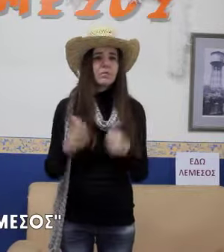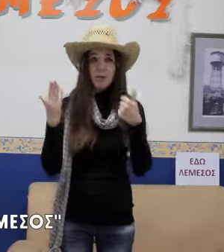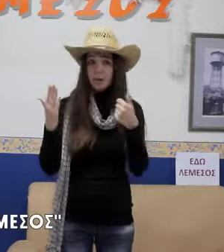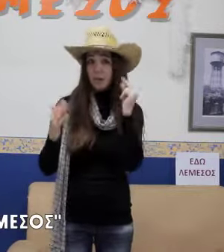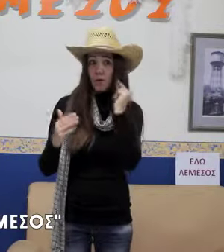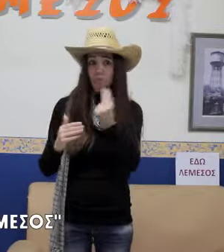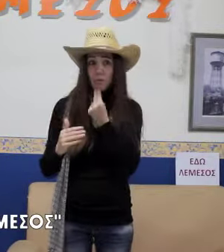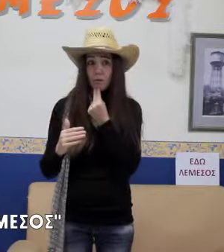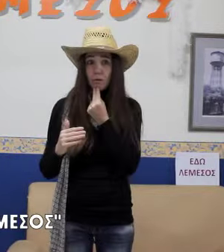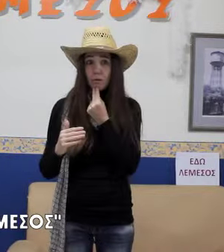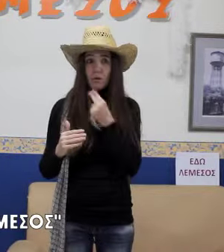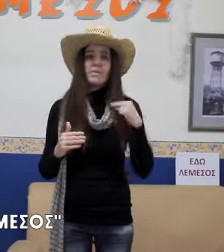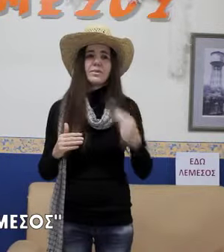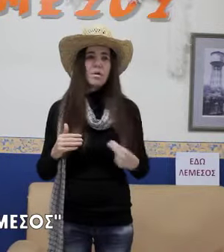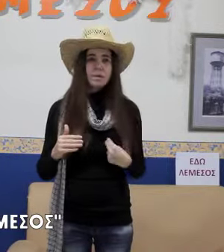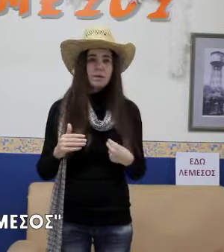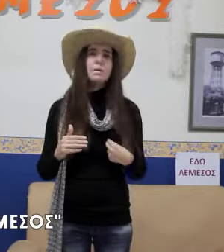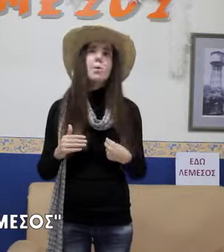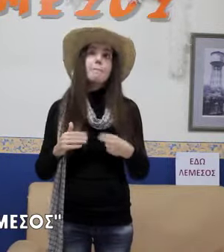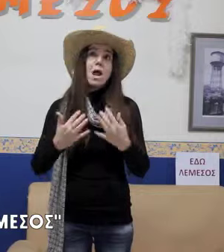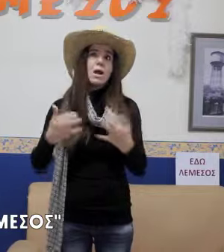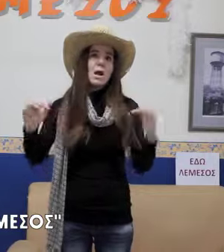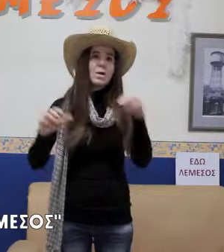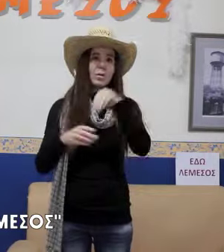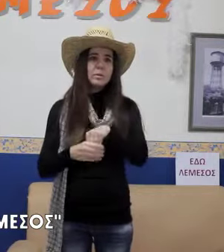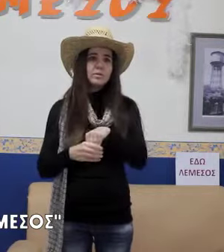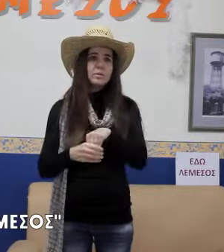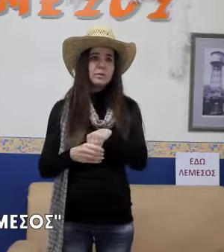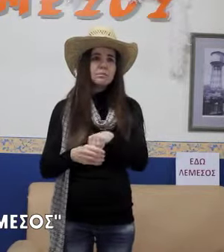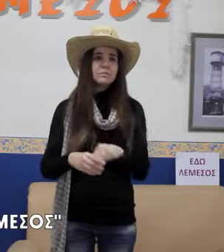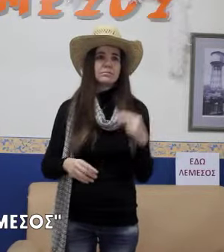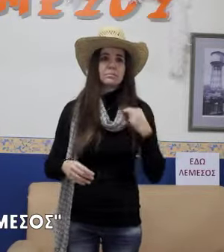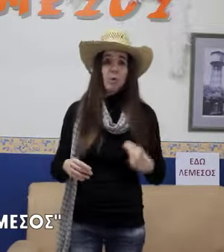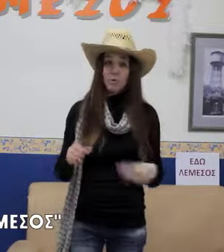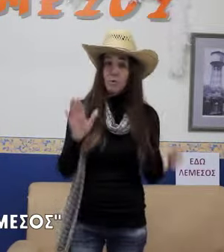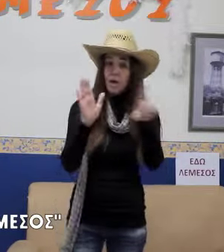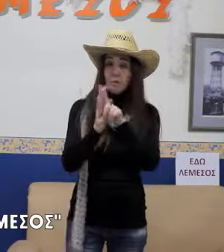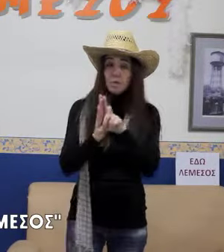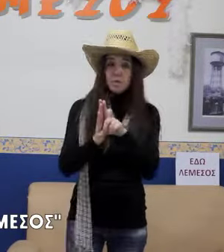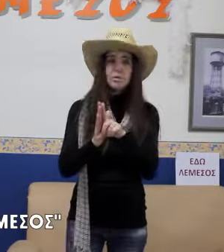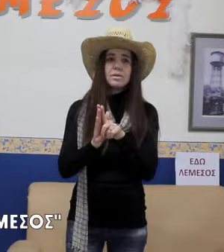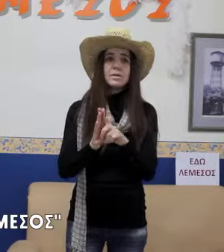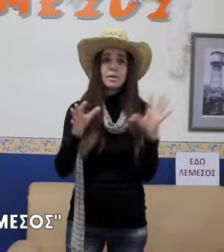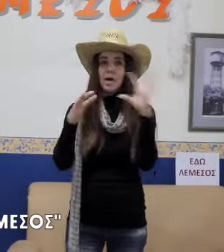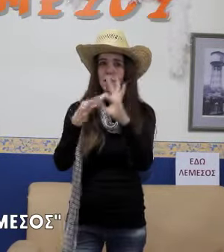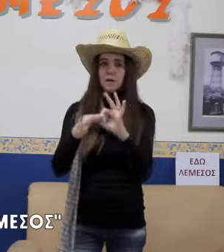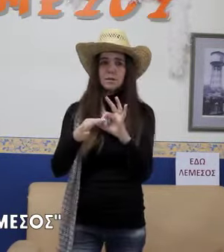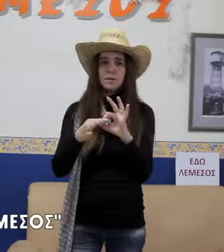απόγευμα. Δημοτικό Μέγαρο. Ο Δήμος Λεμεσού, σε συνεργασία με